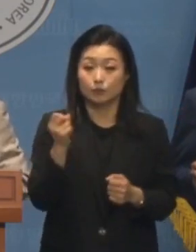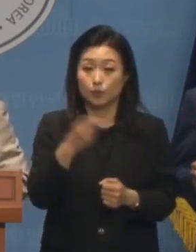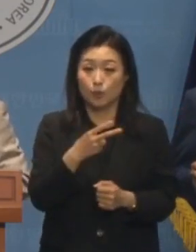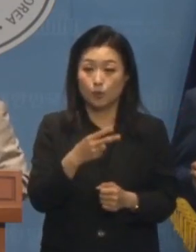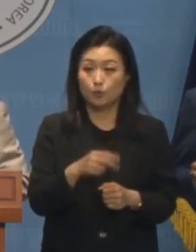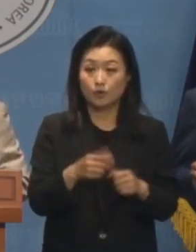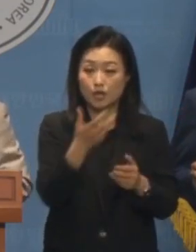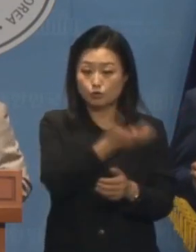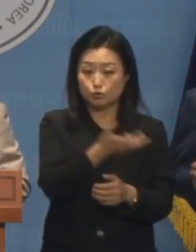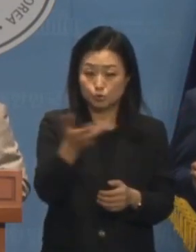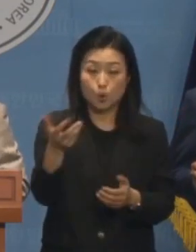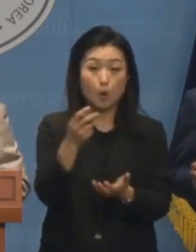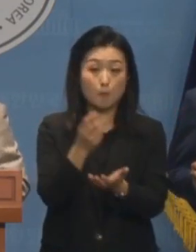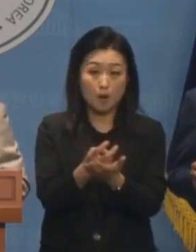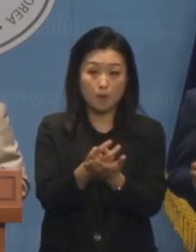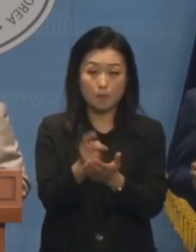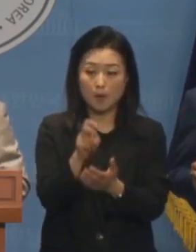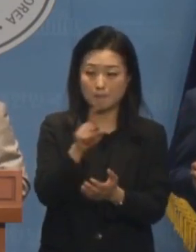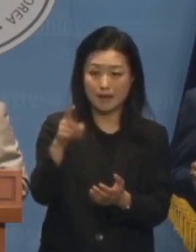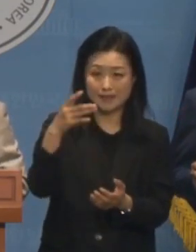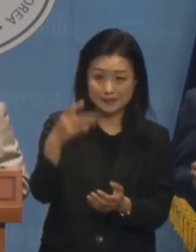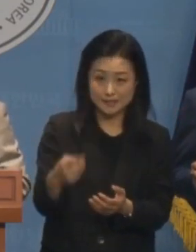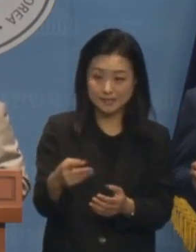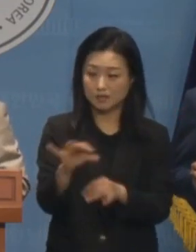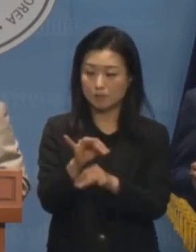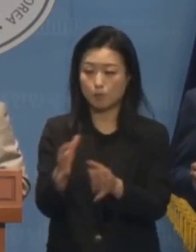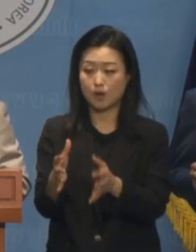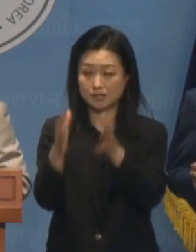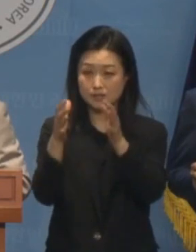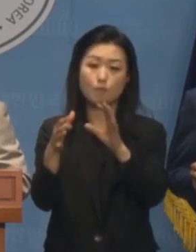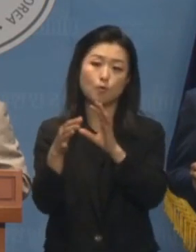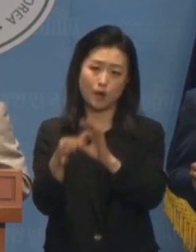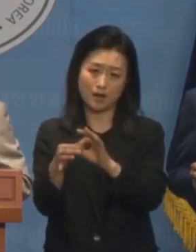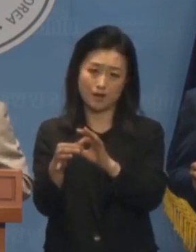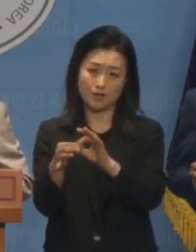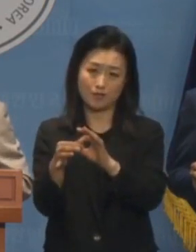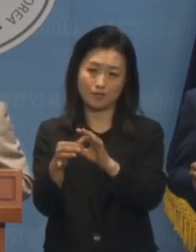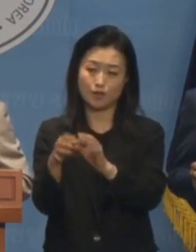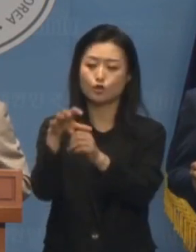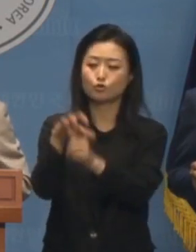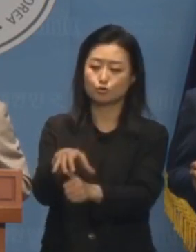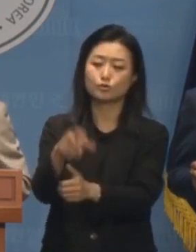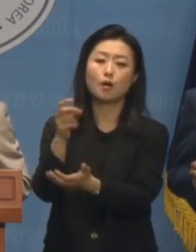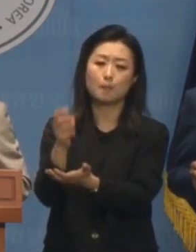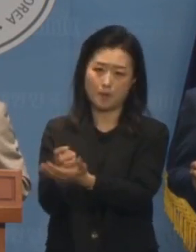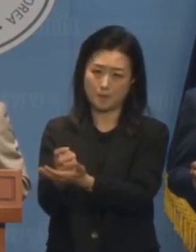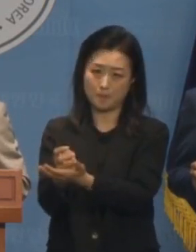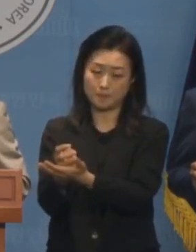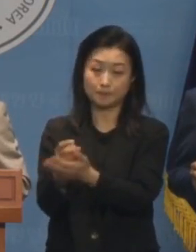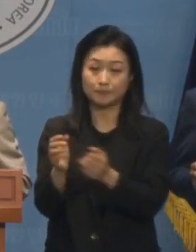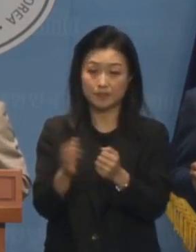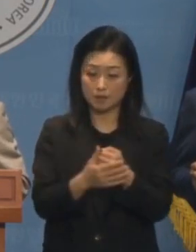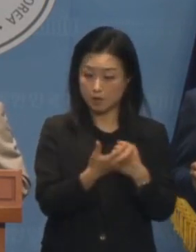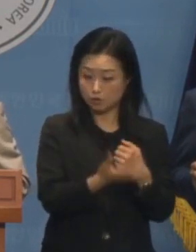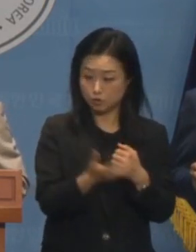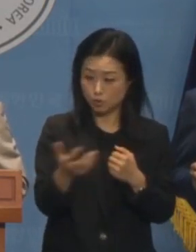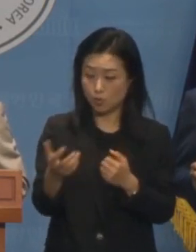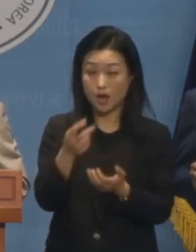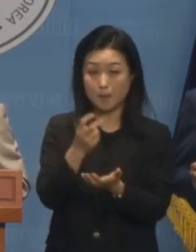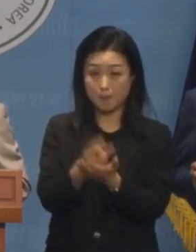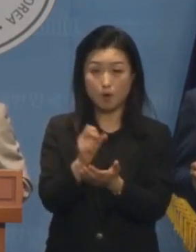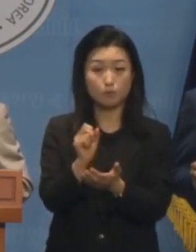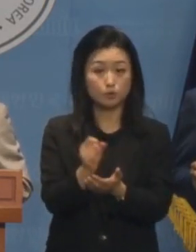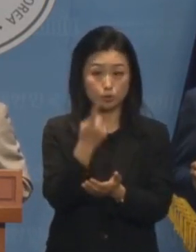대규모 유통업법은 대형마트나 백화점 등 오프라인 매장을 규율하기 위해서 제정된 법으로 이 법에